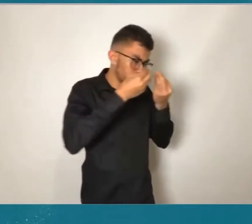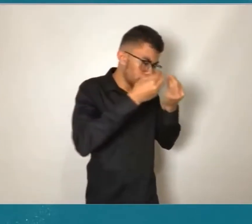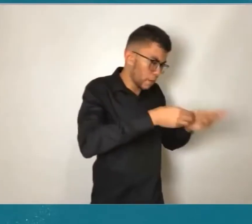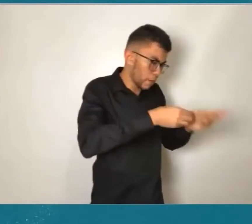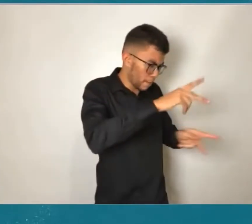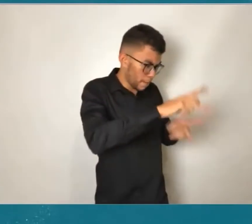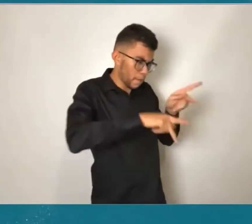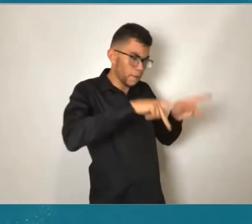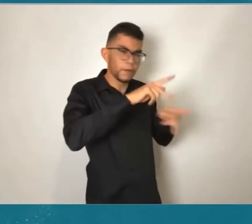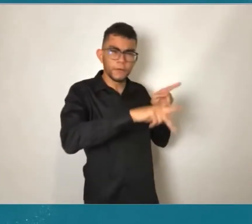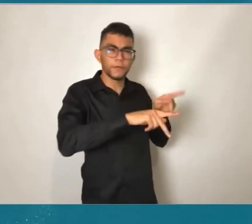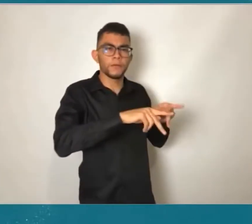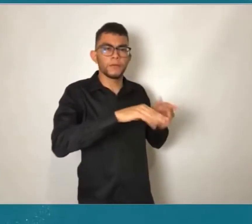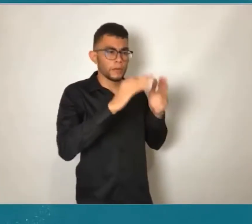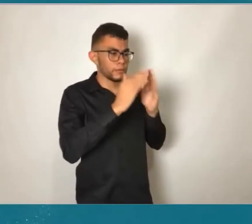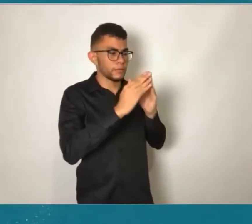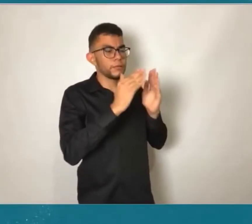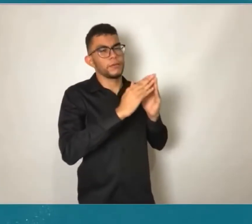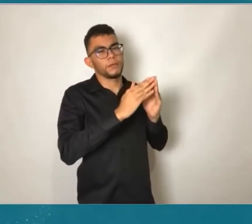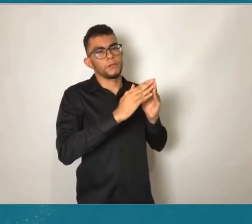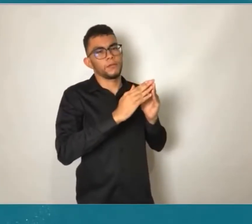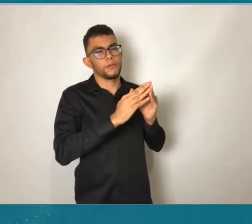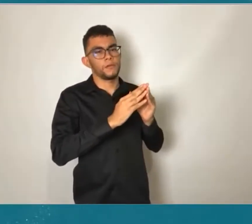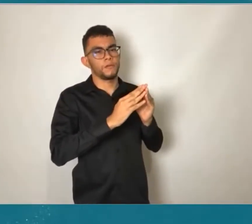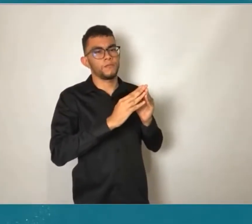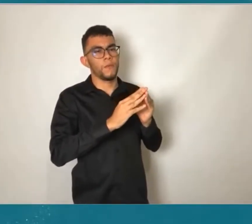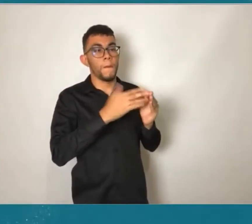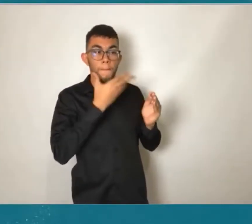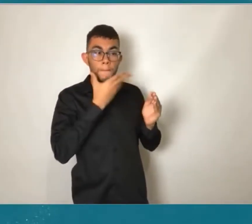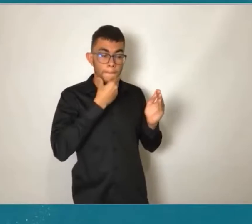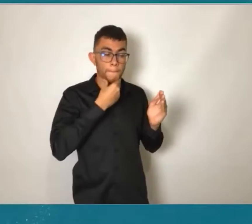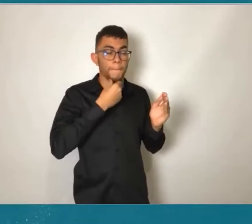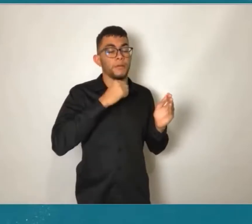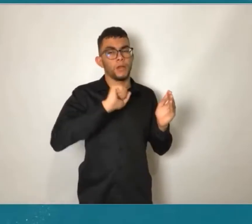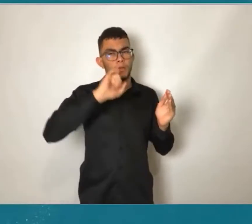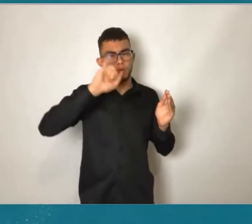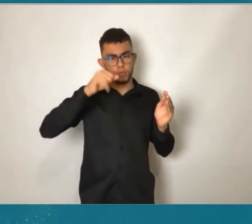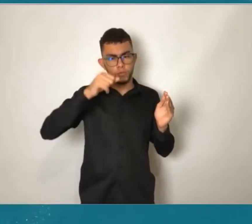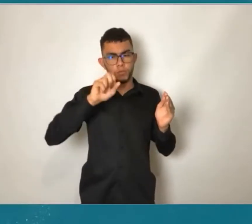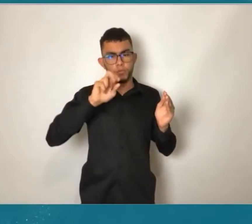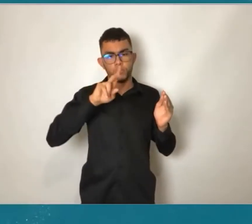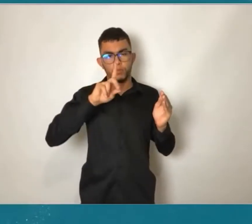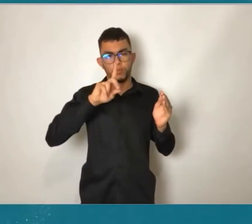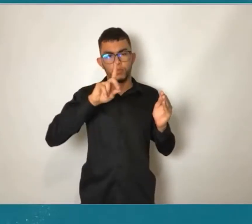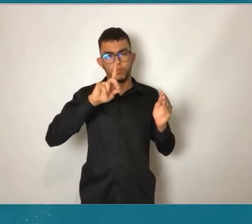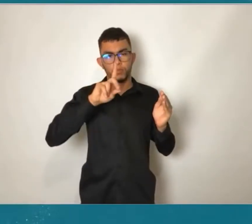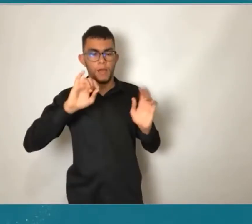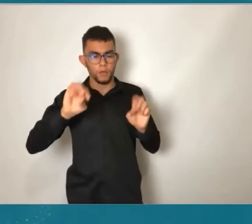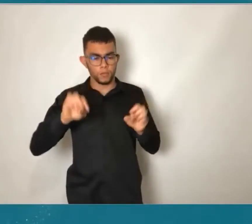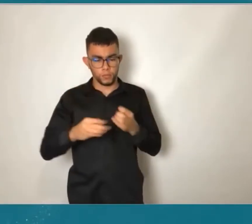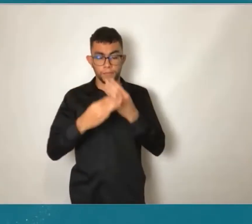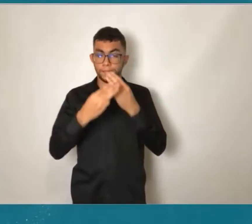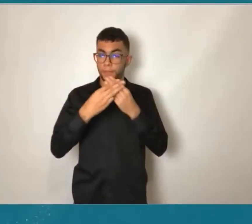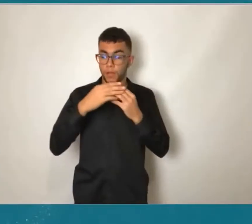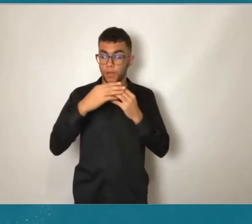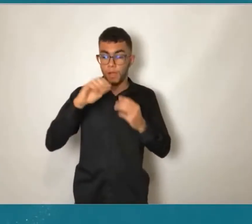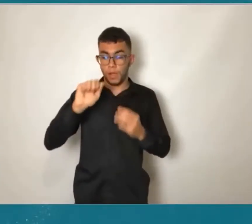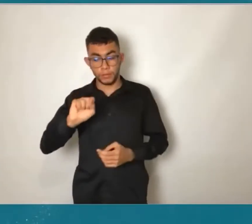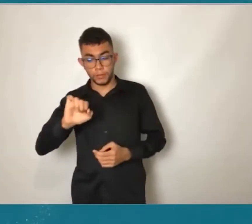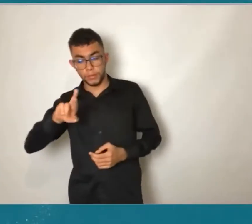era rebelde. Ele não queria um sinal, que o Senhor mostrasse um sinal. Então disse o profeta: ouvi agora ao